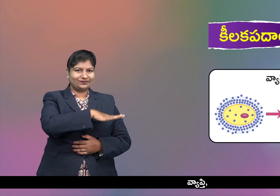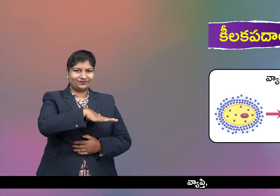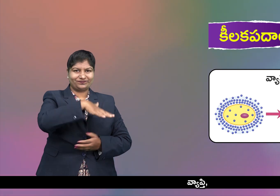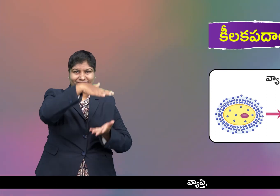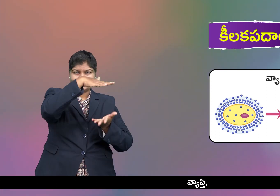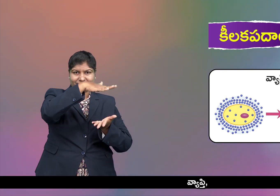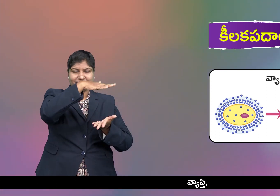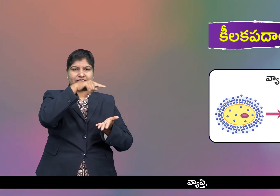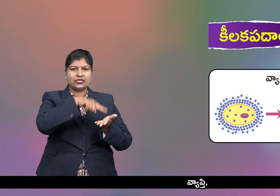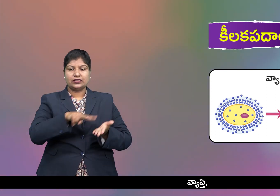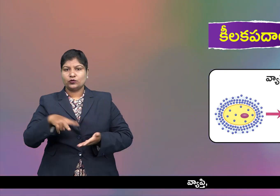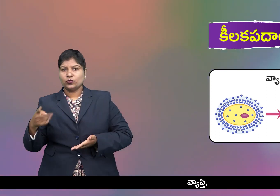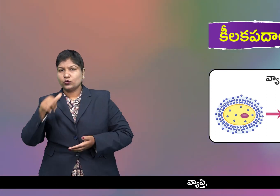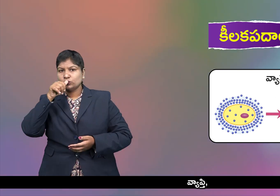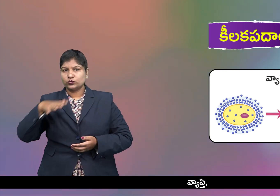వ్యాప్తి,